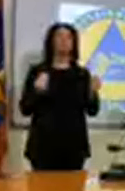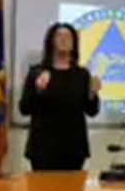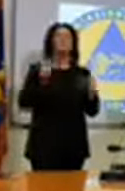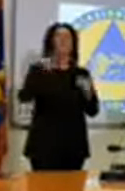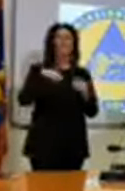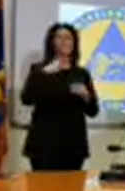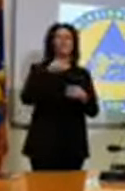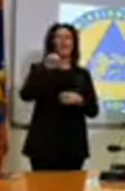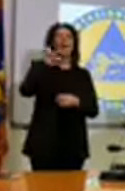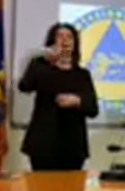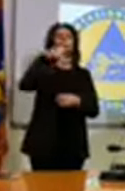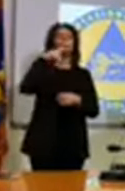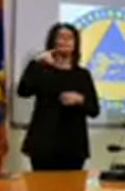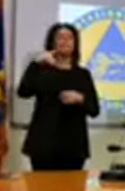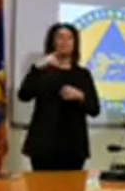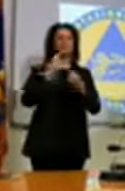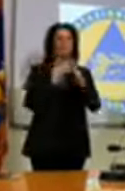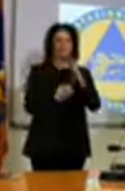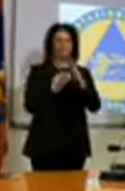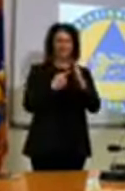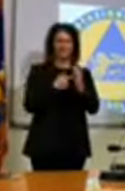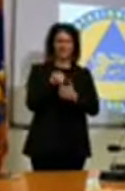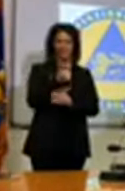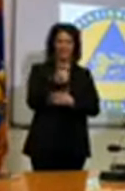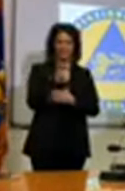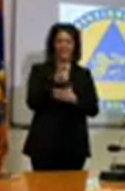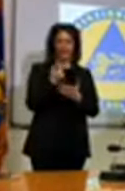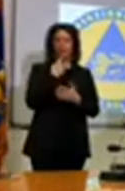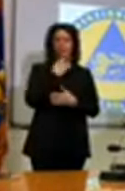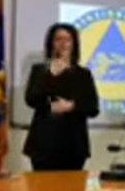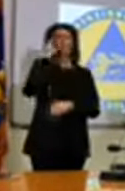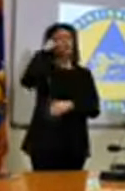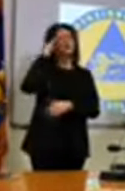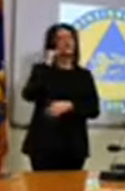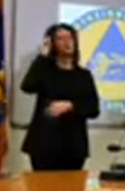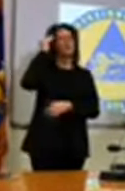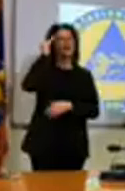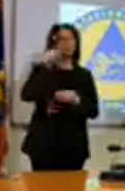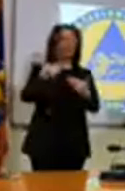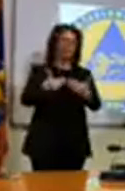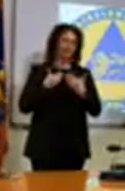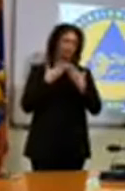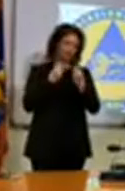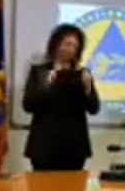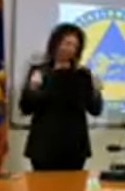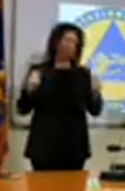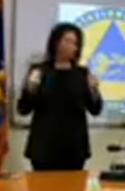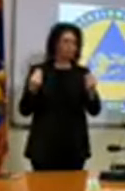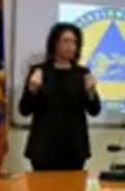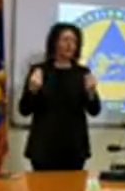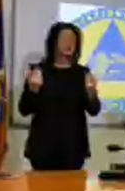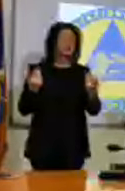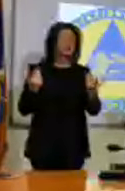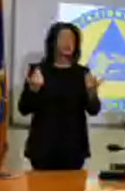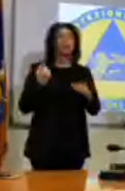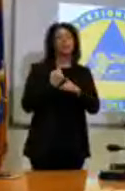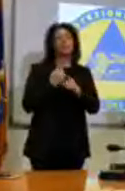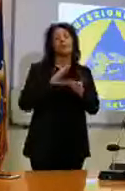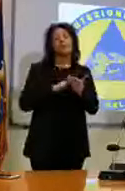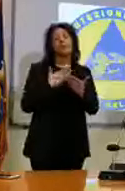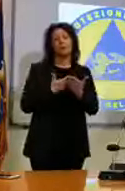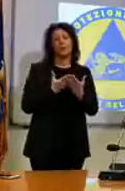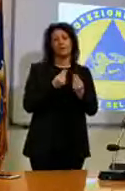applicazioni, cioè, l'intelligenza artificiale ci aiuta molto su questo fronte. Considerate che poi stiamo valutando un po' tutto,